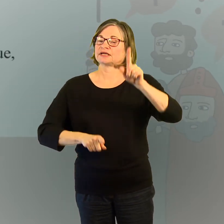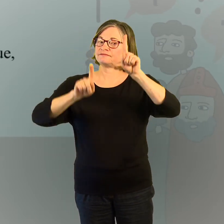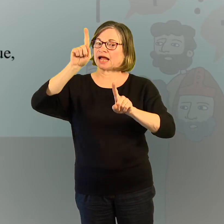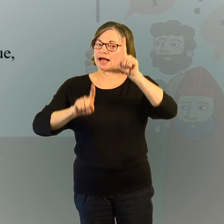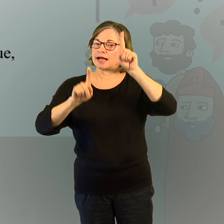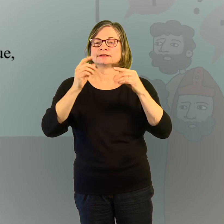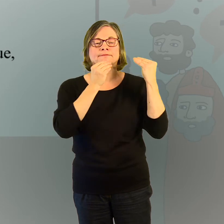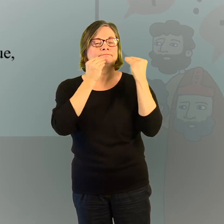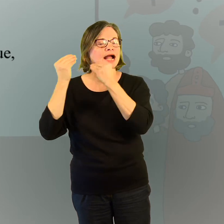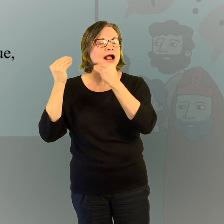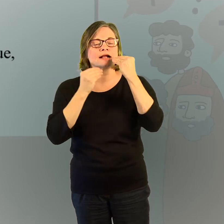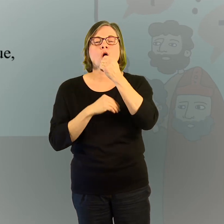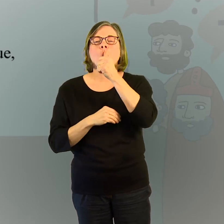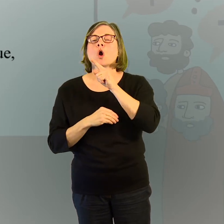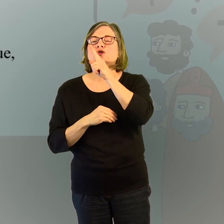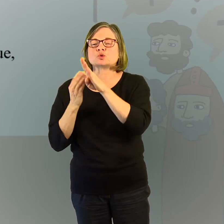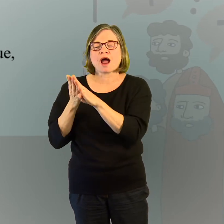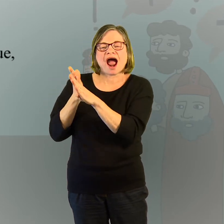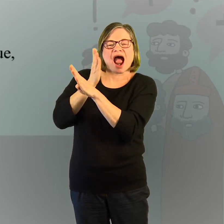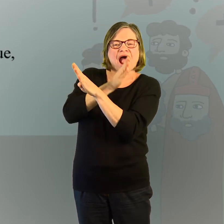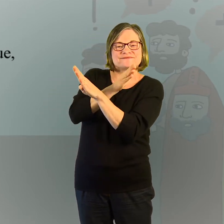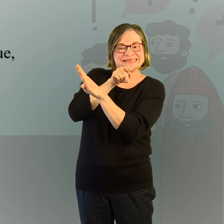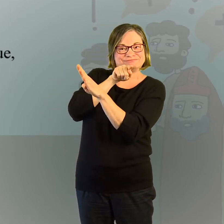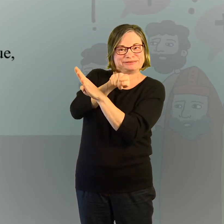C'est la veille de la fête de la Pâque, vers midi.